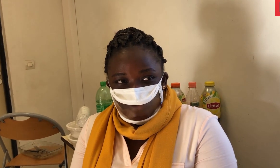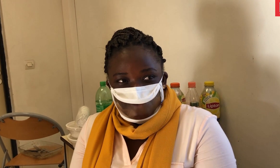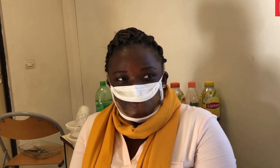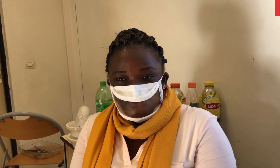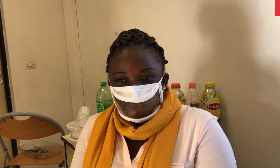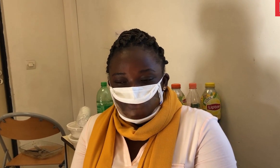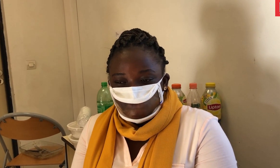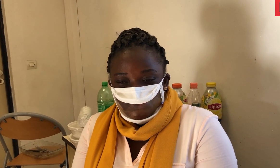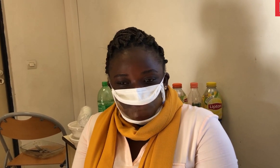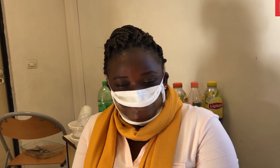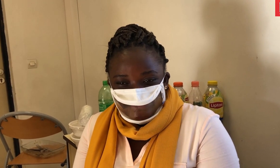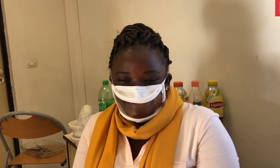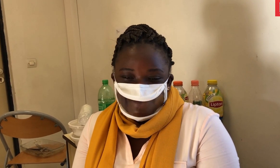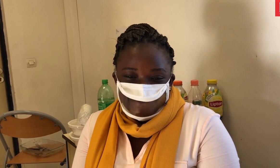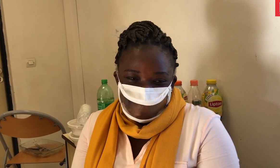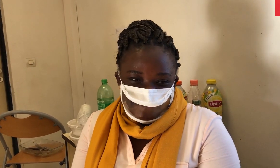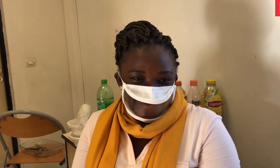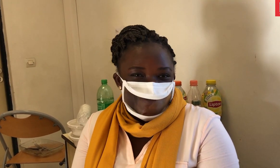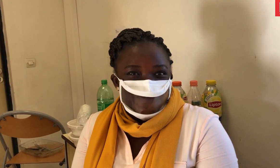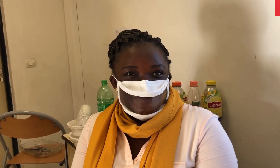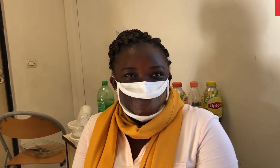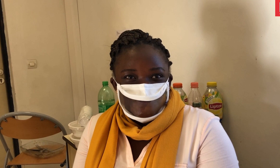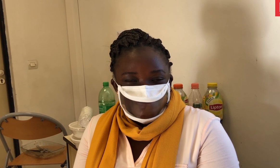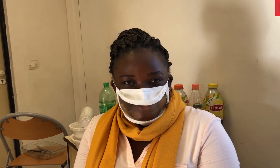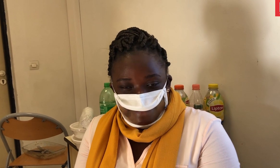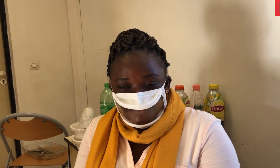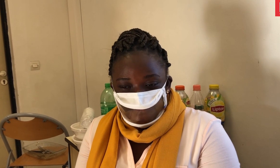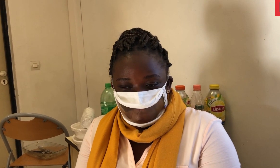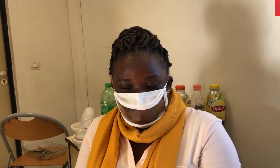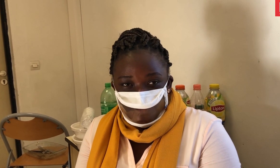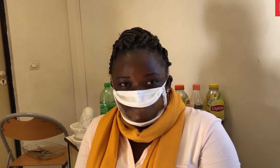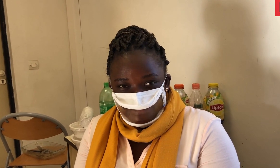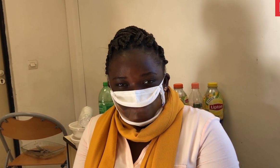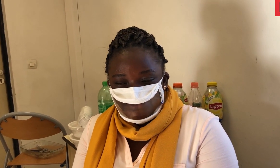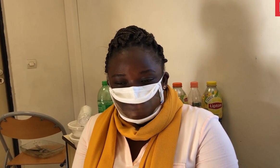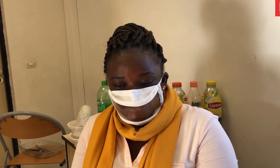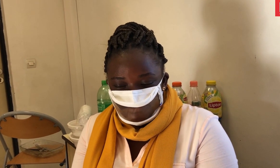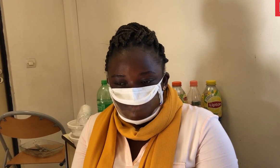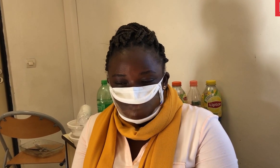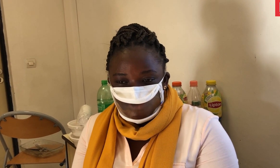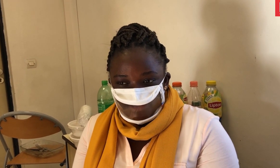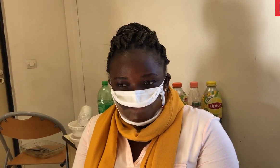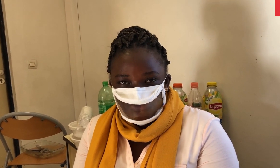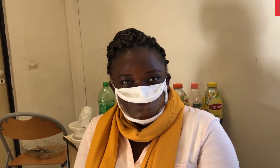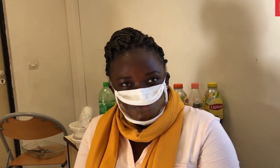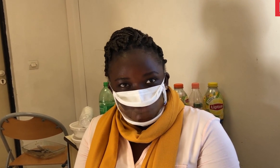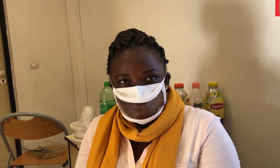moi, je sollicite à mes collègues d'apprendre vraiment à parler la langue des signes pour pouvoir aider ceux qui sont dans le